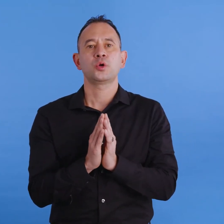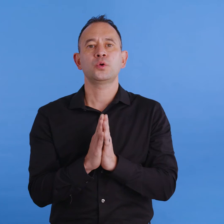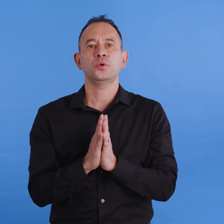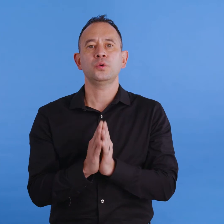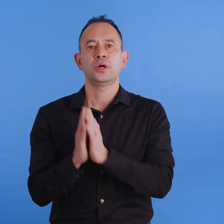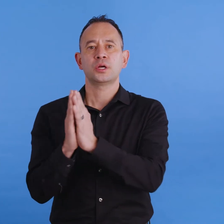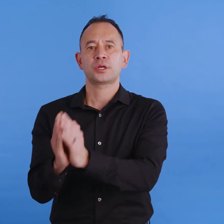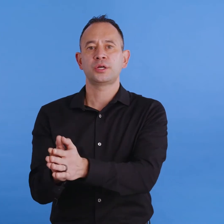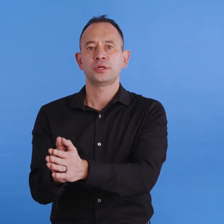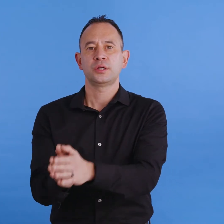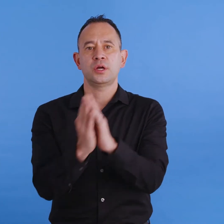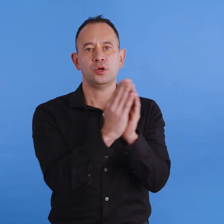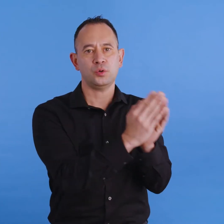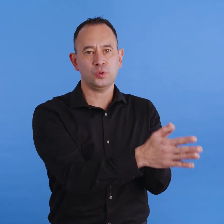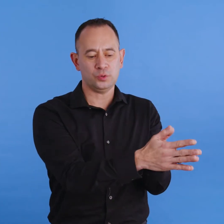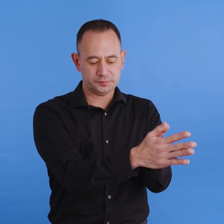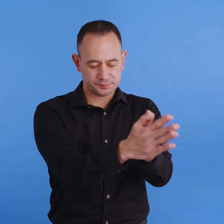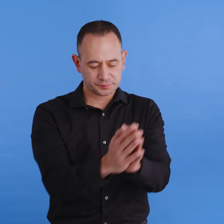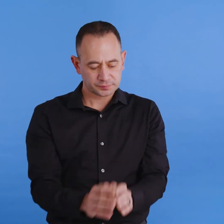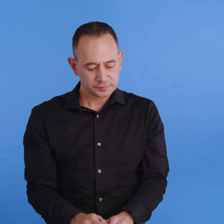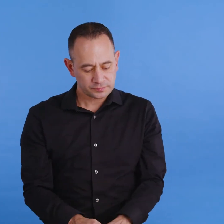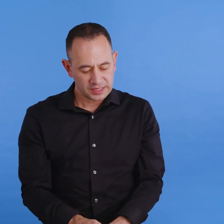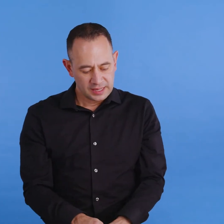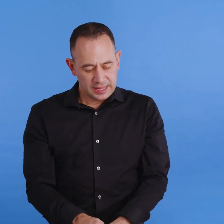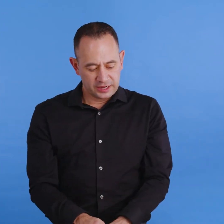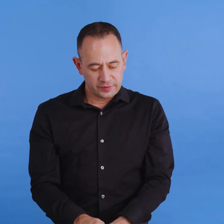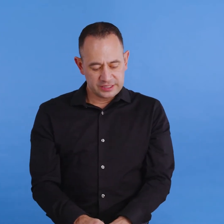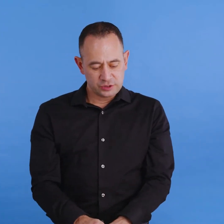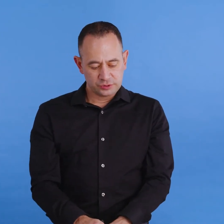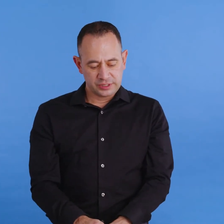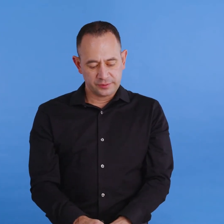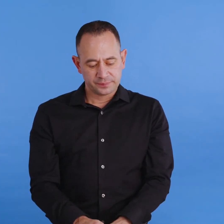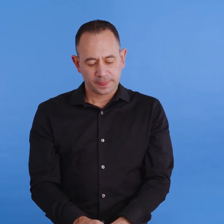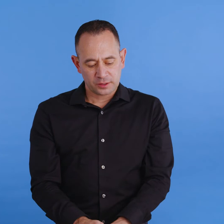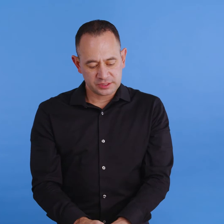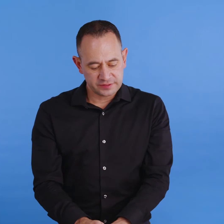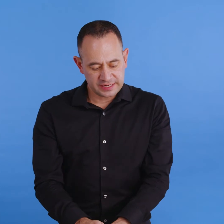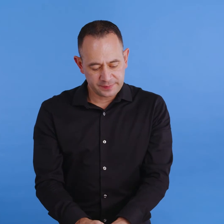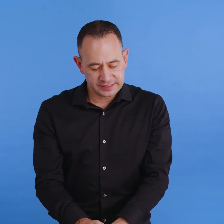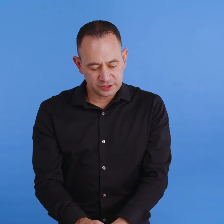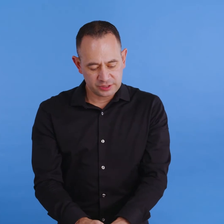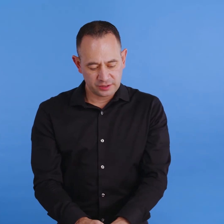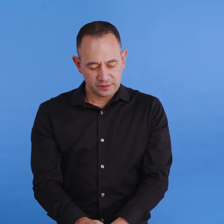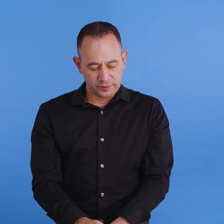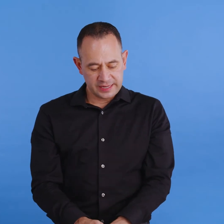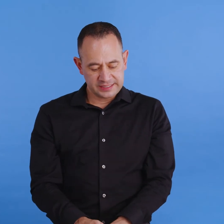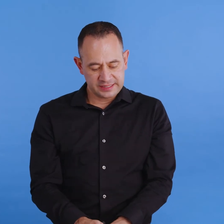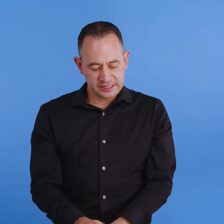Cu. K. U. Ahora voy a decir un sonido. Ustedes van a repetir el sonido. Voy a añadir